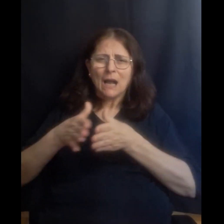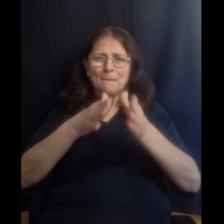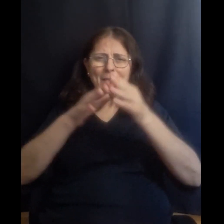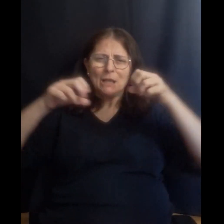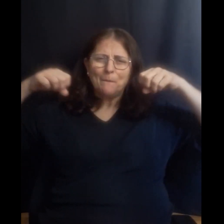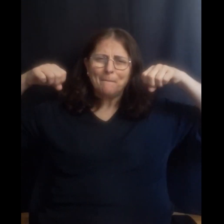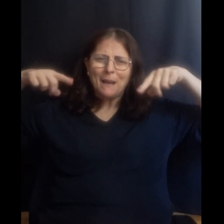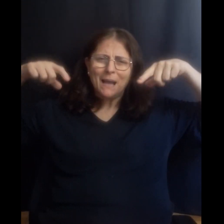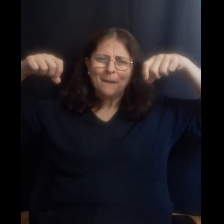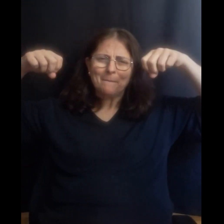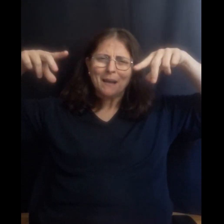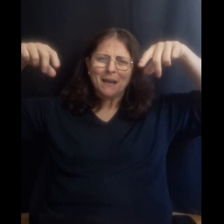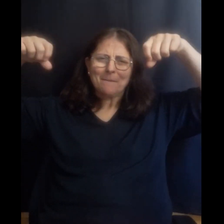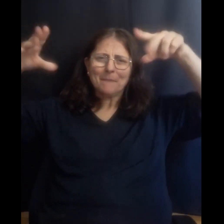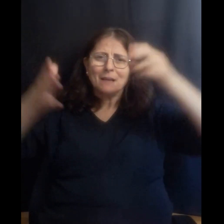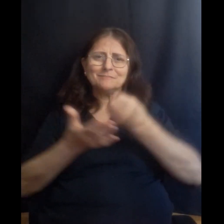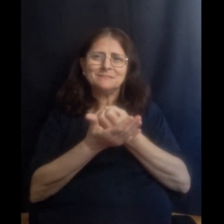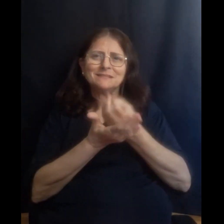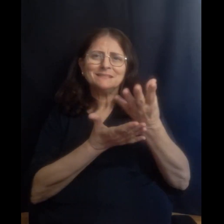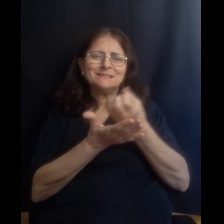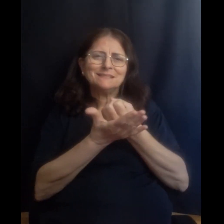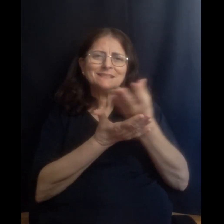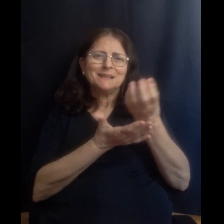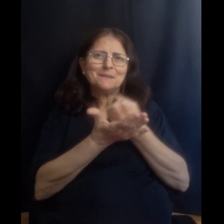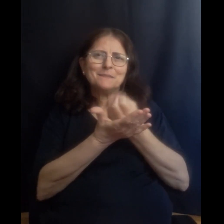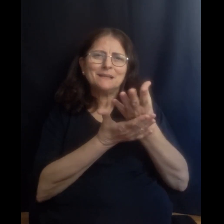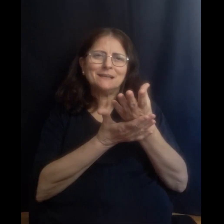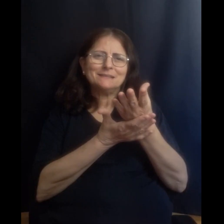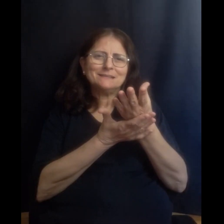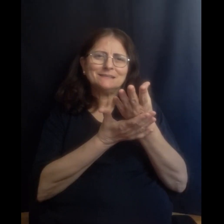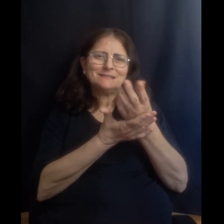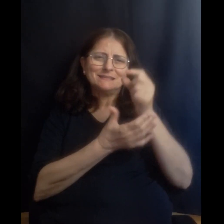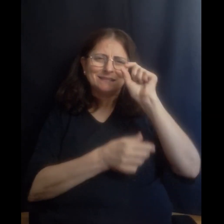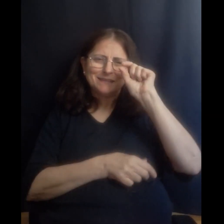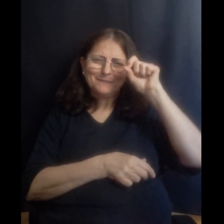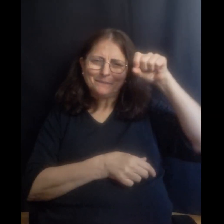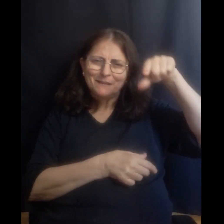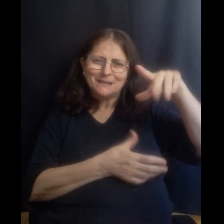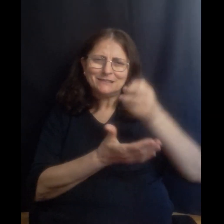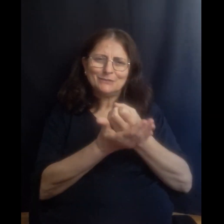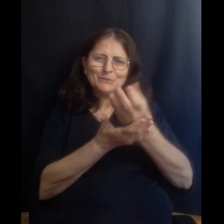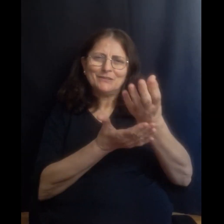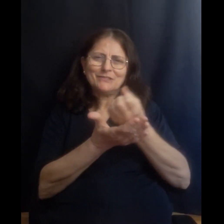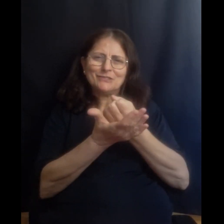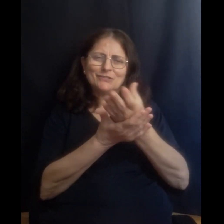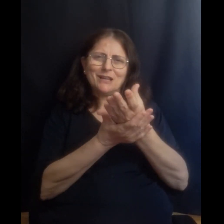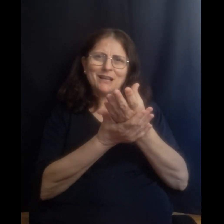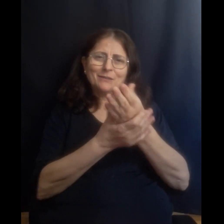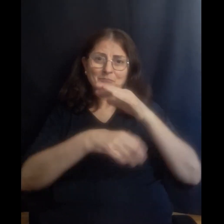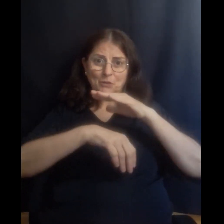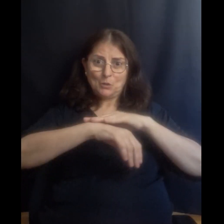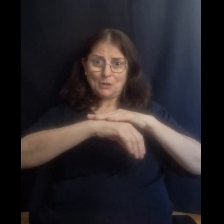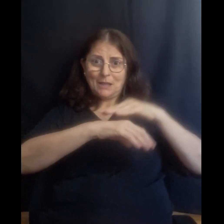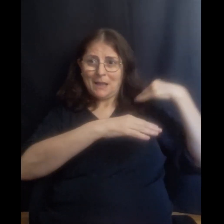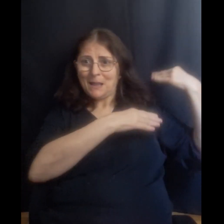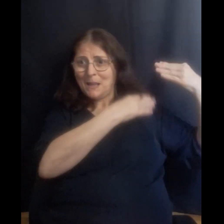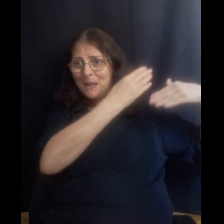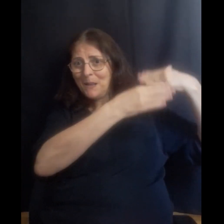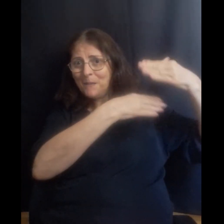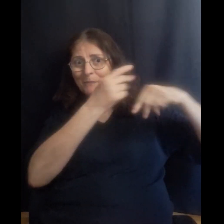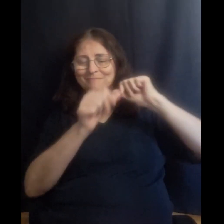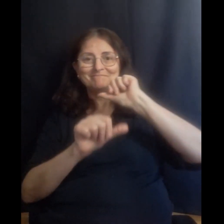Plantemos ao longo do nosso caminho pequenas sementes do Evangelho. Com o tempo, elas